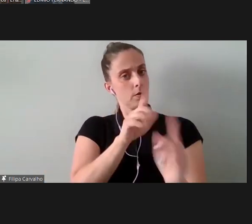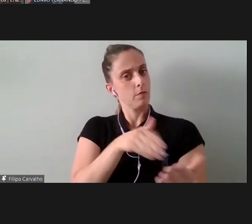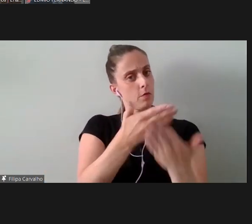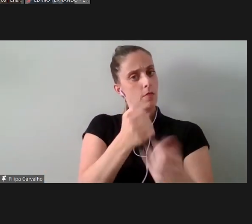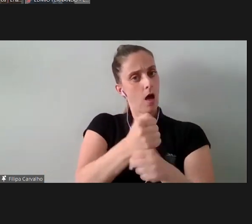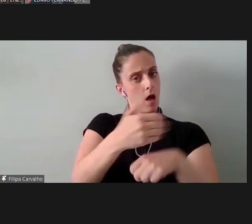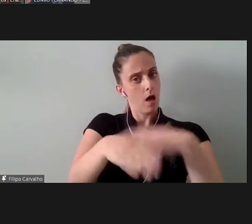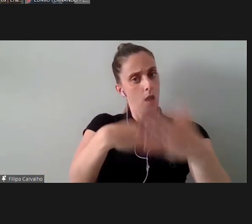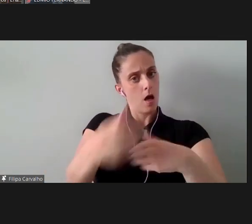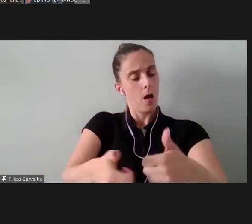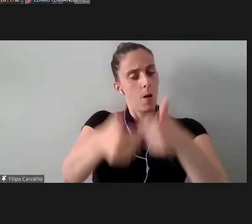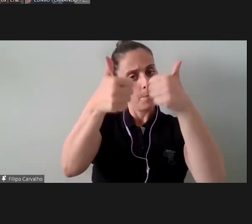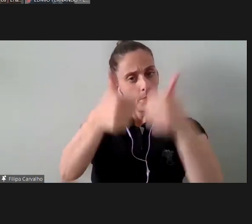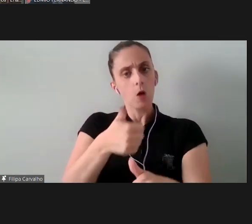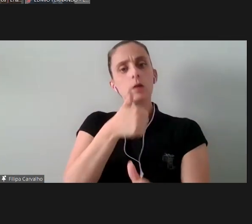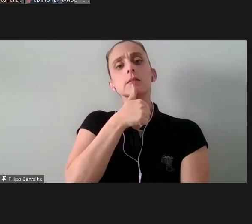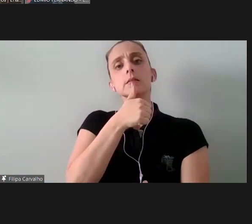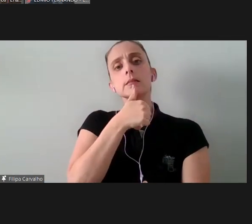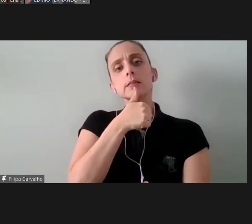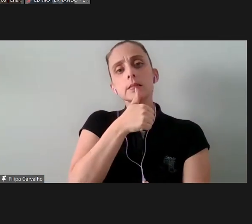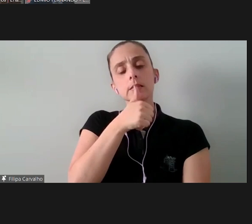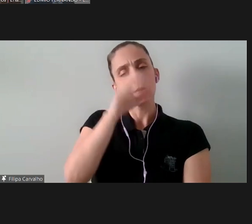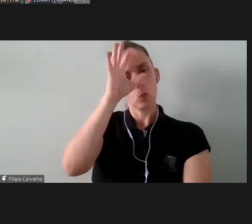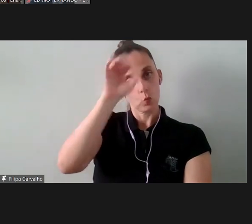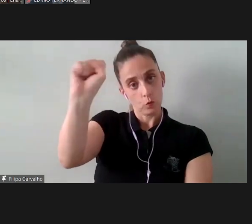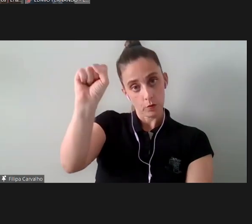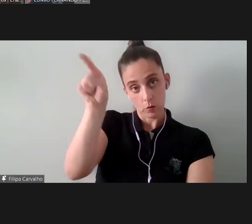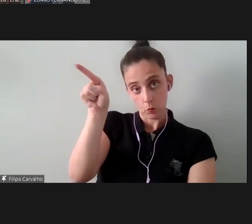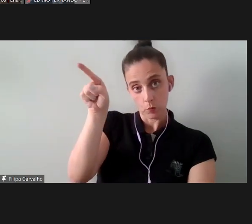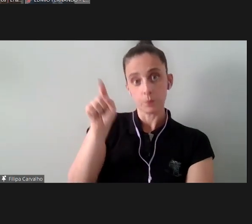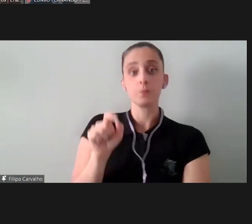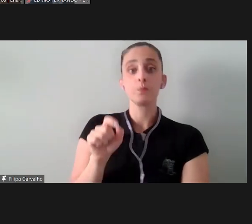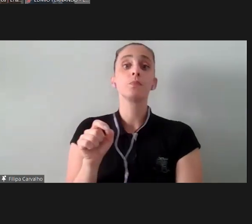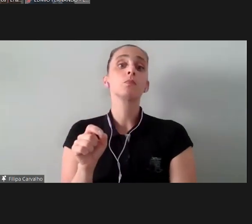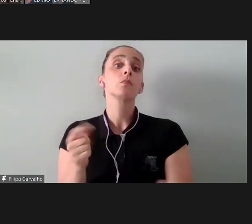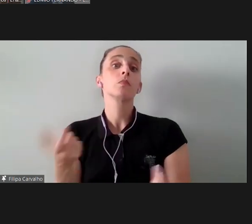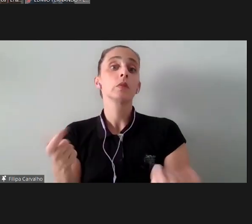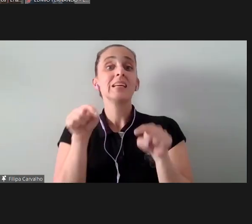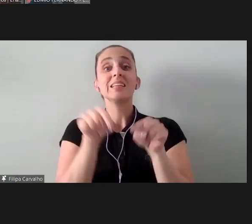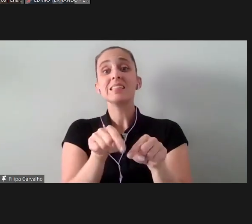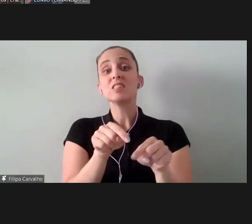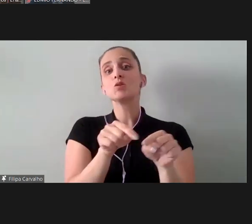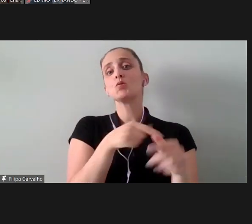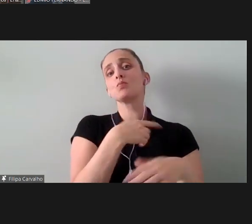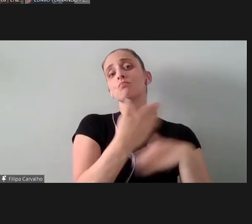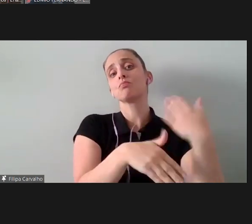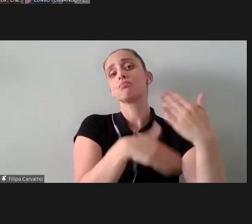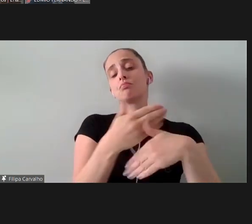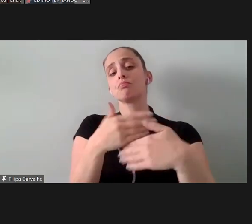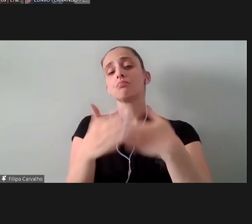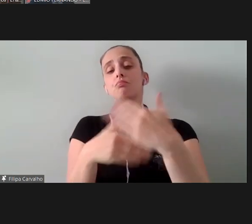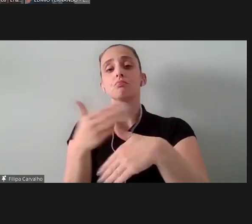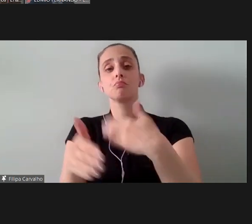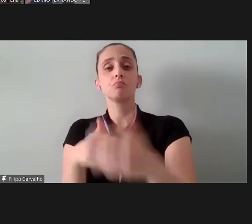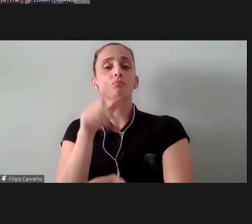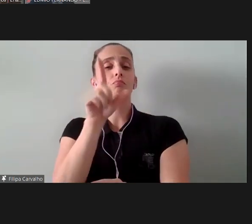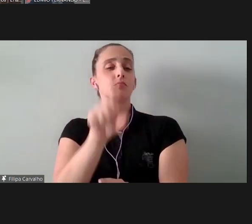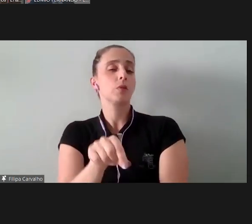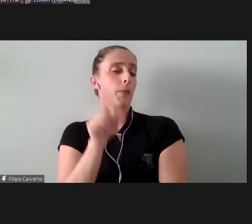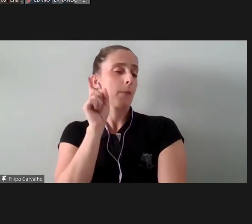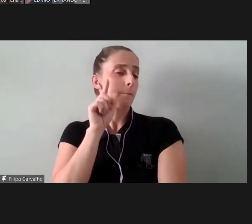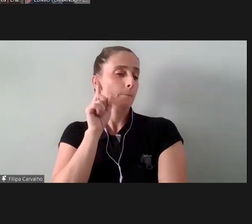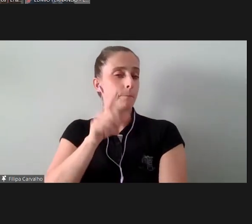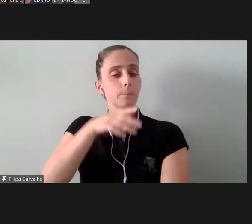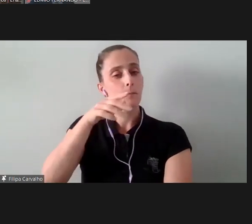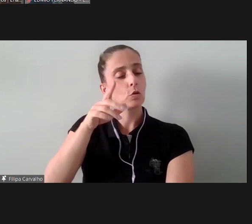para apoiar melhor a decisão do governo. Neste processo, eu destacaria outra nota que me parece